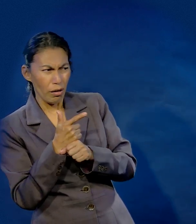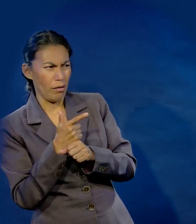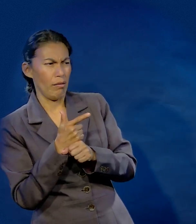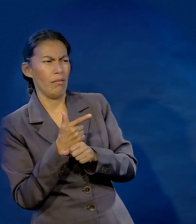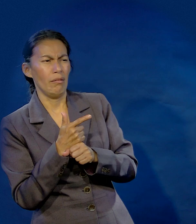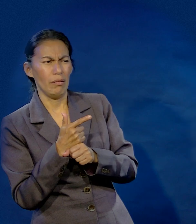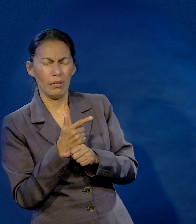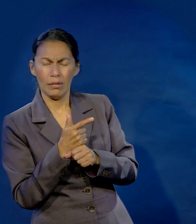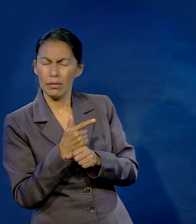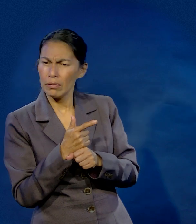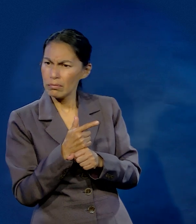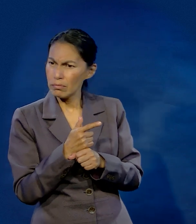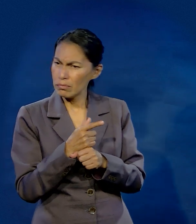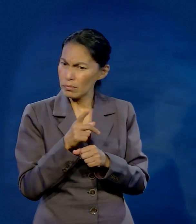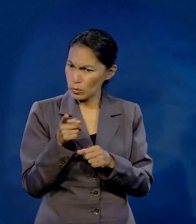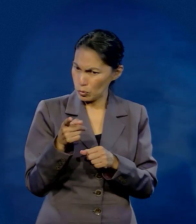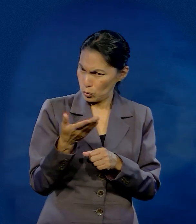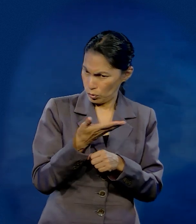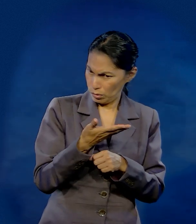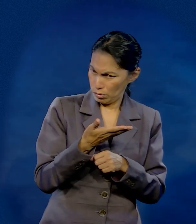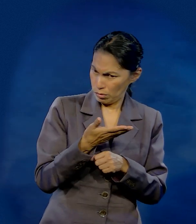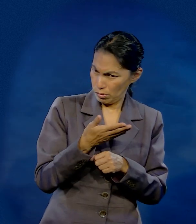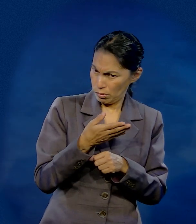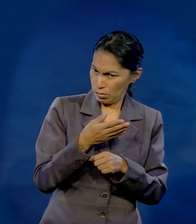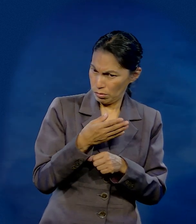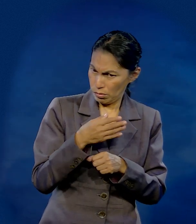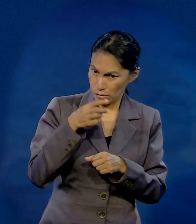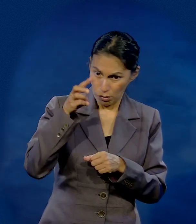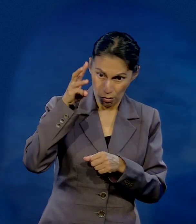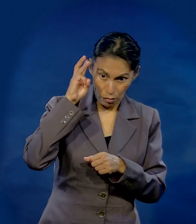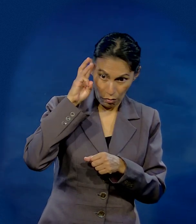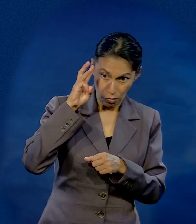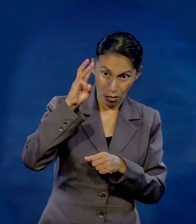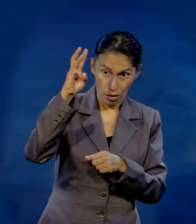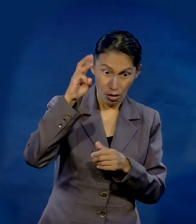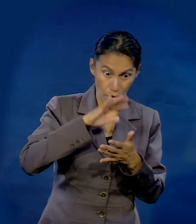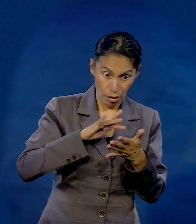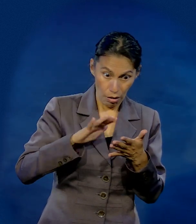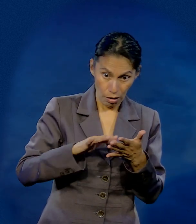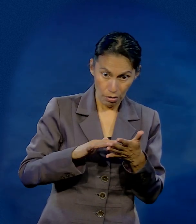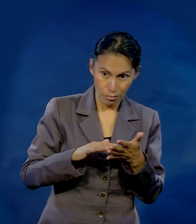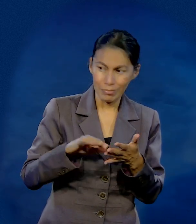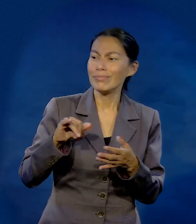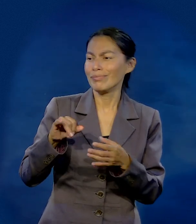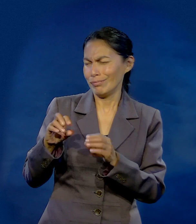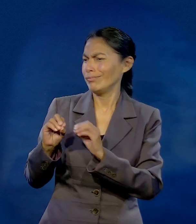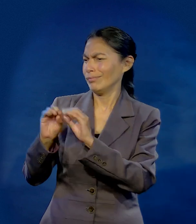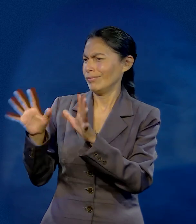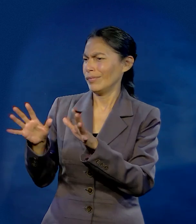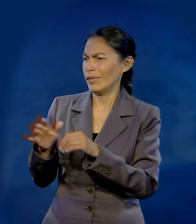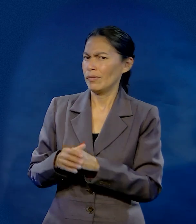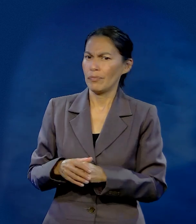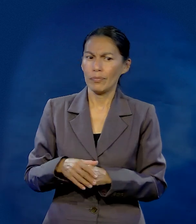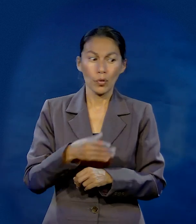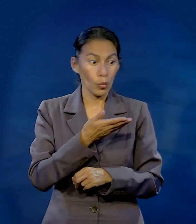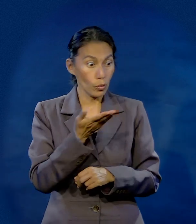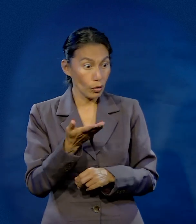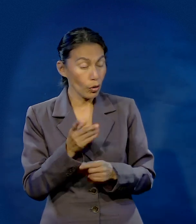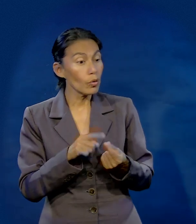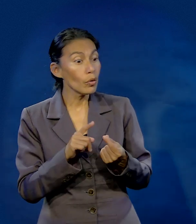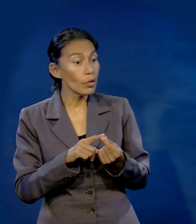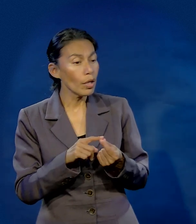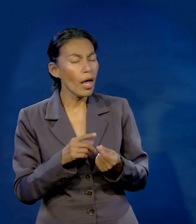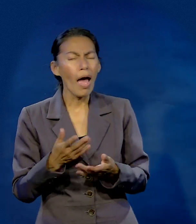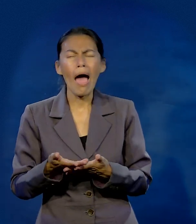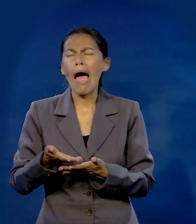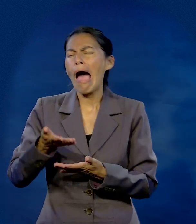librero que estaba al fondo me dice Échale un ojo a ese librero y dime qué libros te son familiares